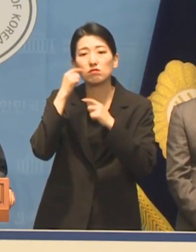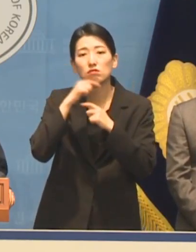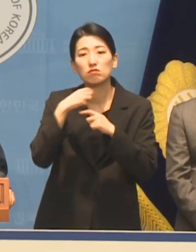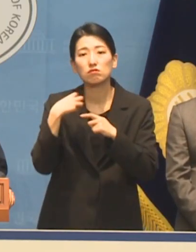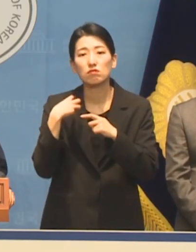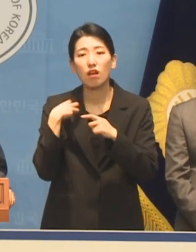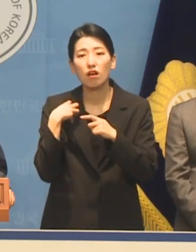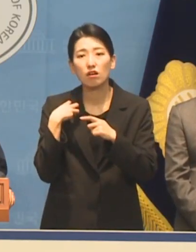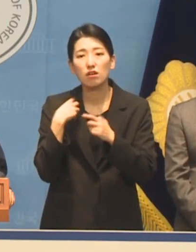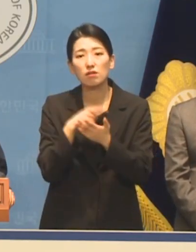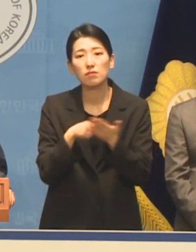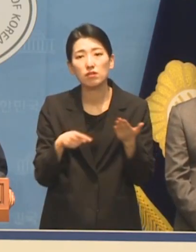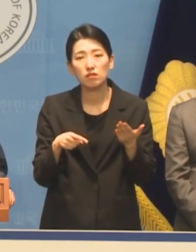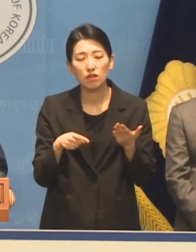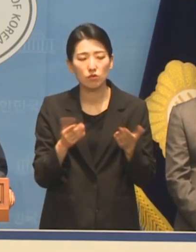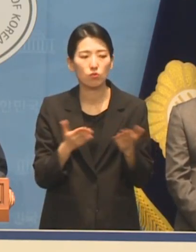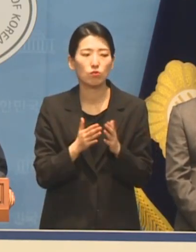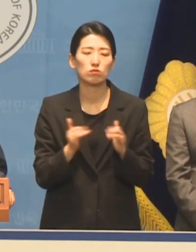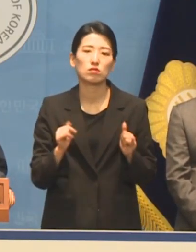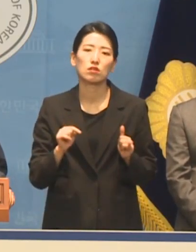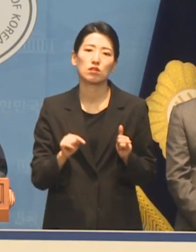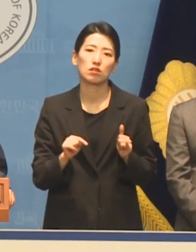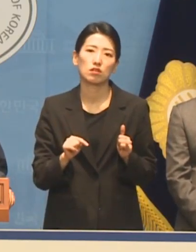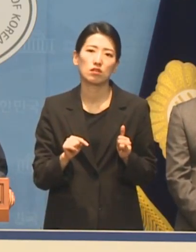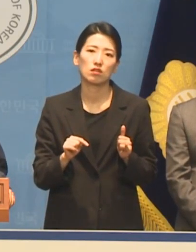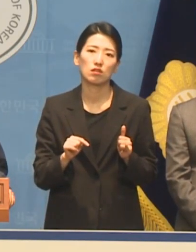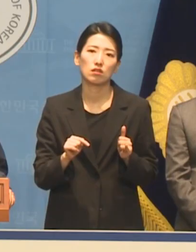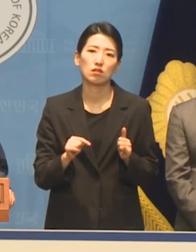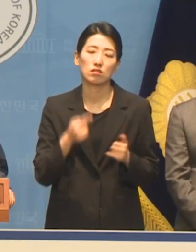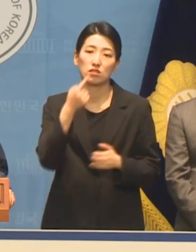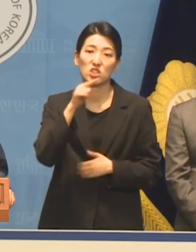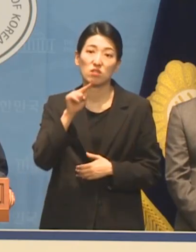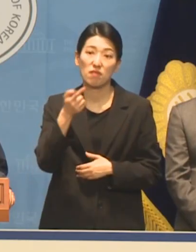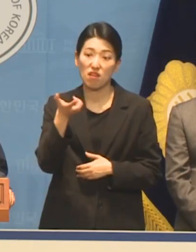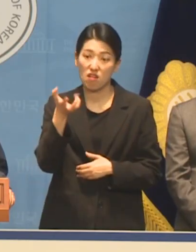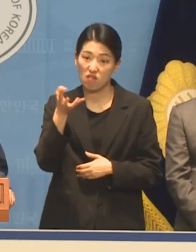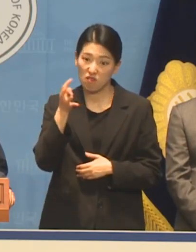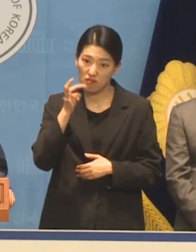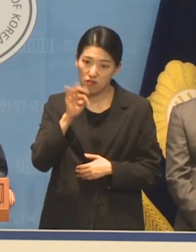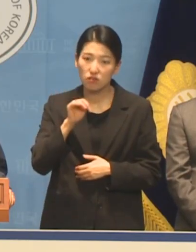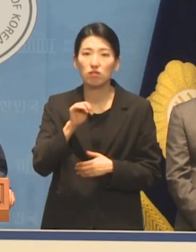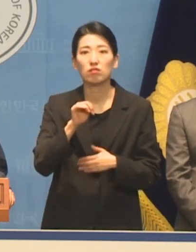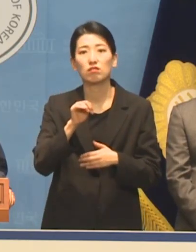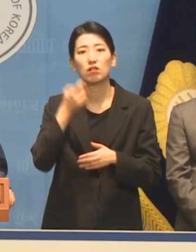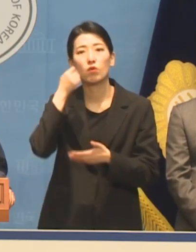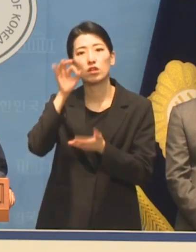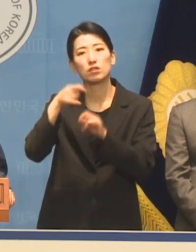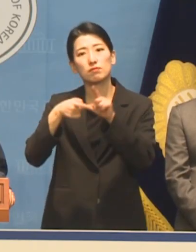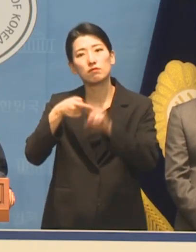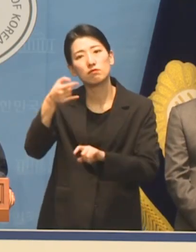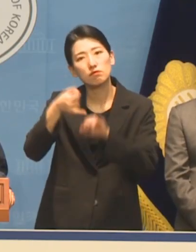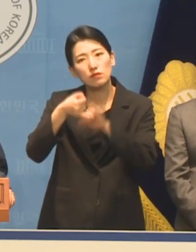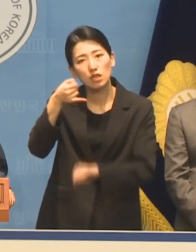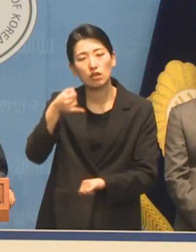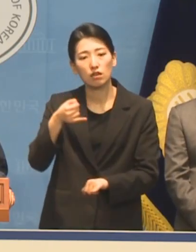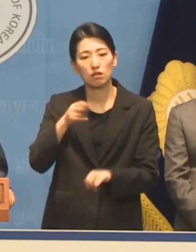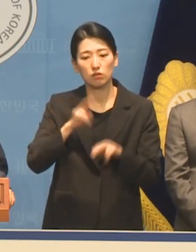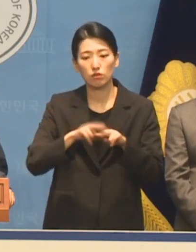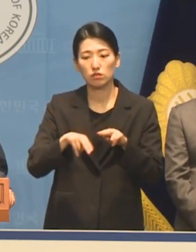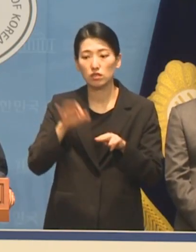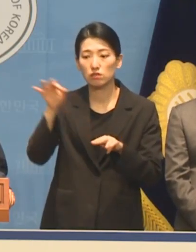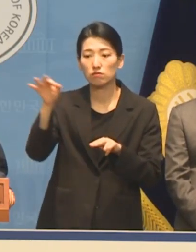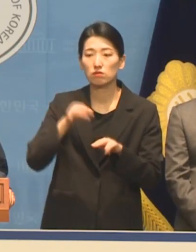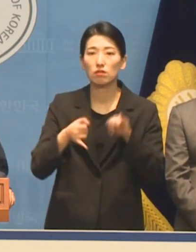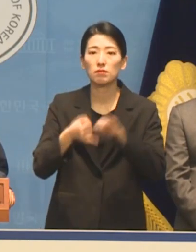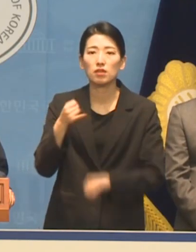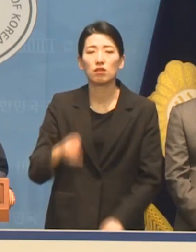있습니다. 수백억에 이르는 체불 임금과 퇴직금마저도 난리판에 놓여 있습니다.